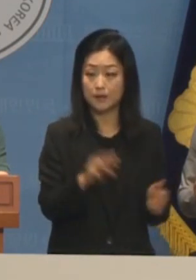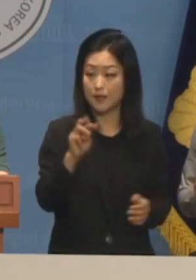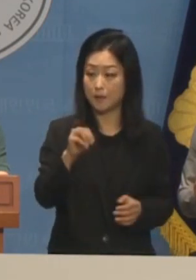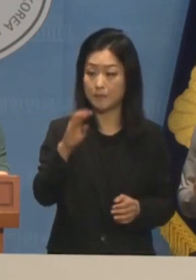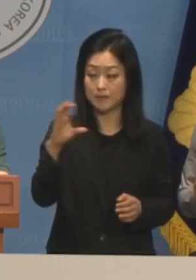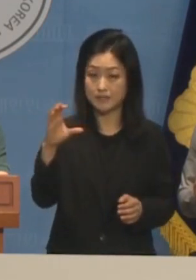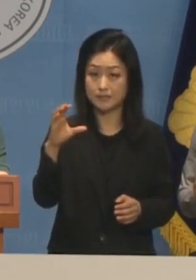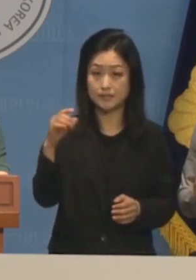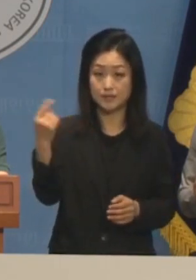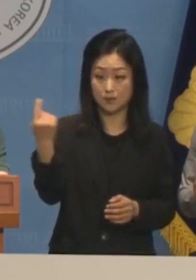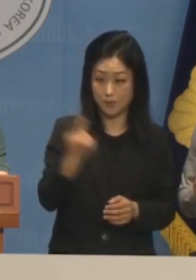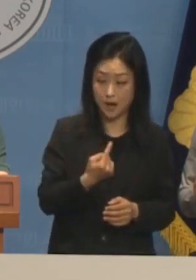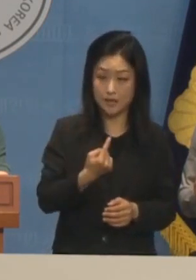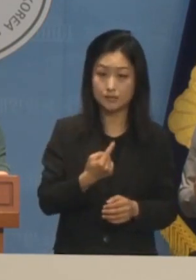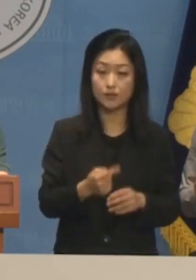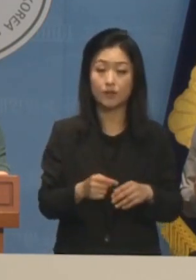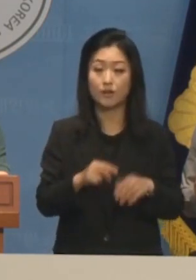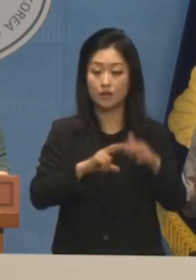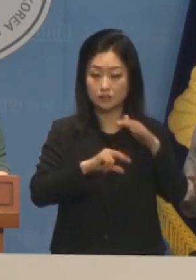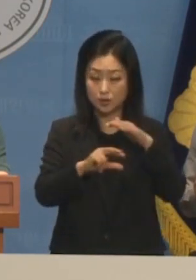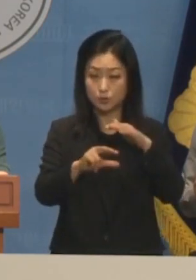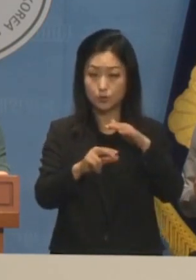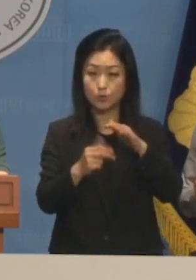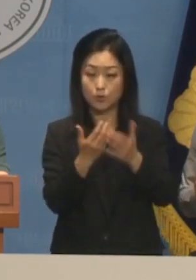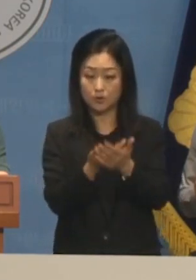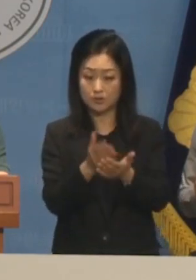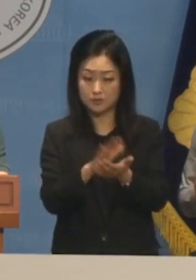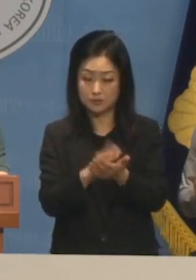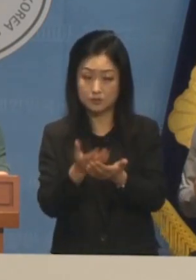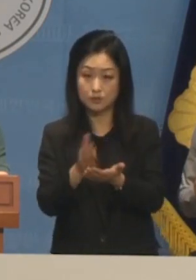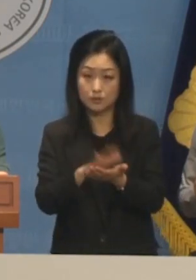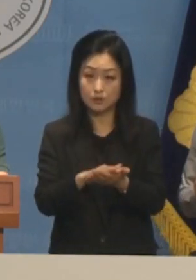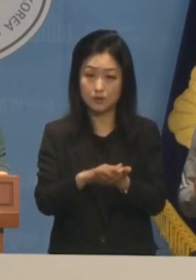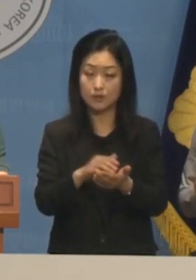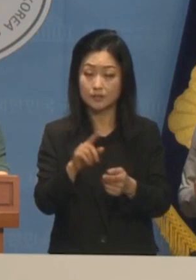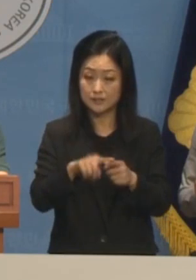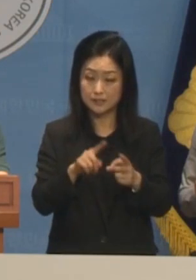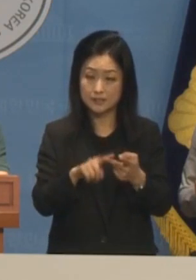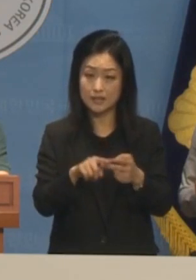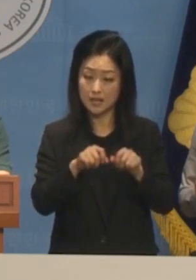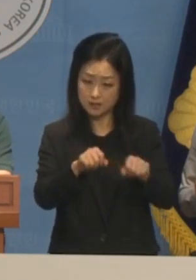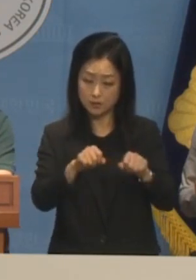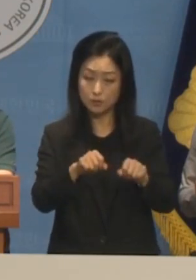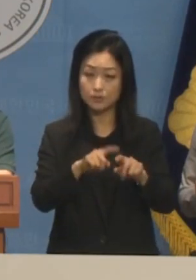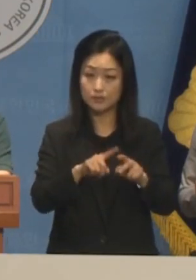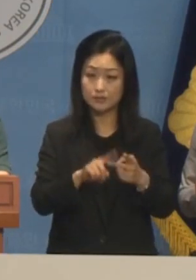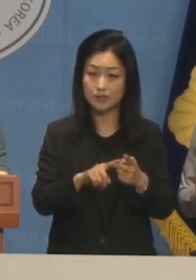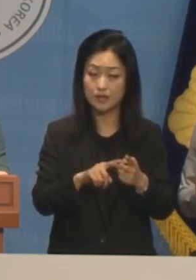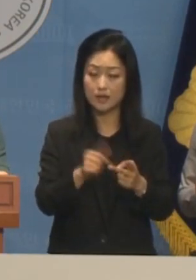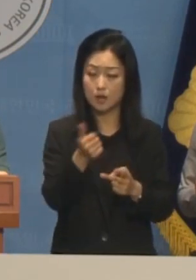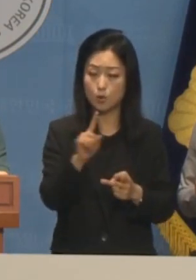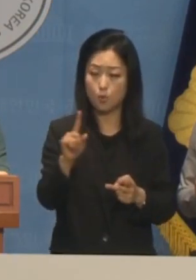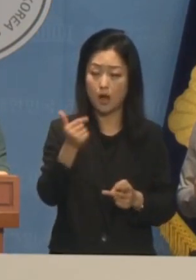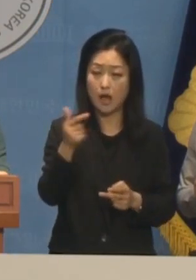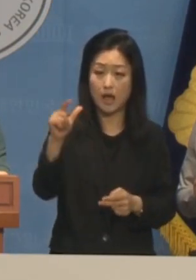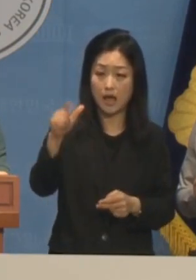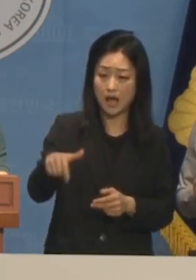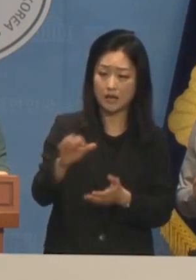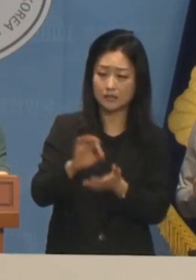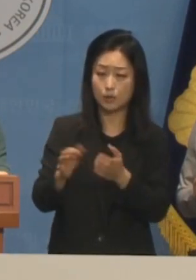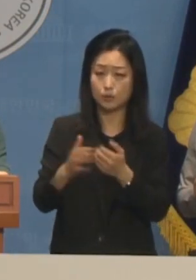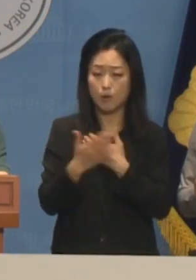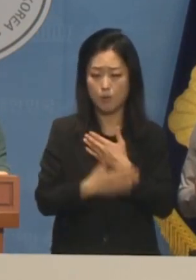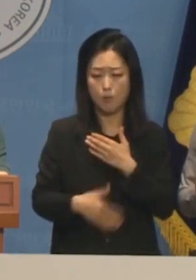스트레이트에서는 철도 차량 정비 노동자들의 화학제품 사용으로 인한 압노출에 대해 방영되었습니다. 전국의 철도 차량 정비를